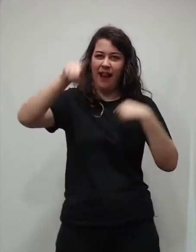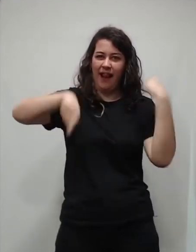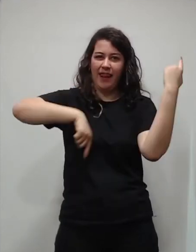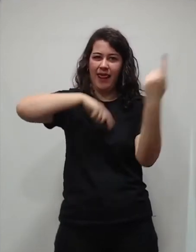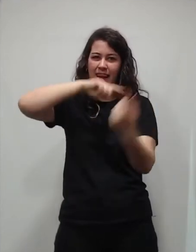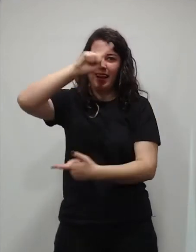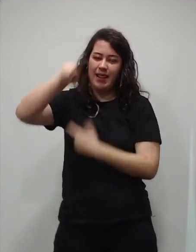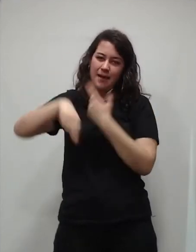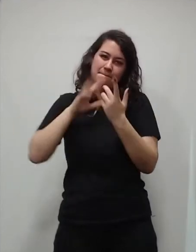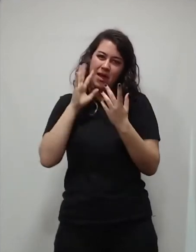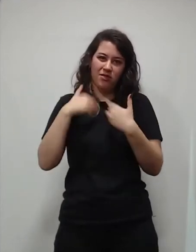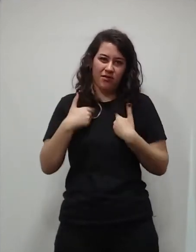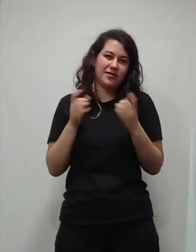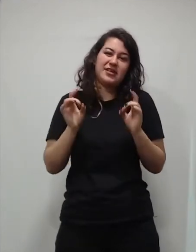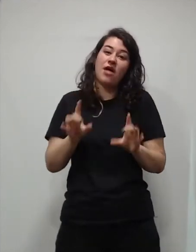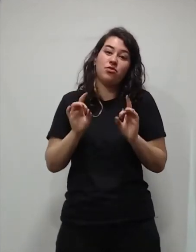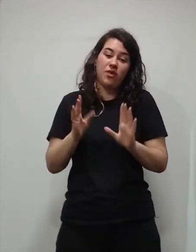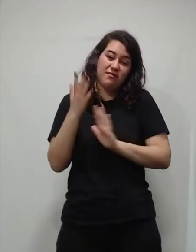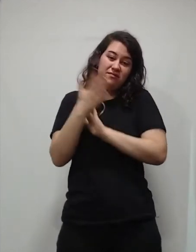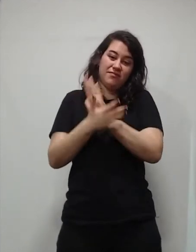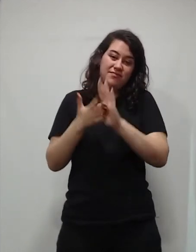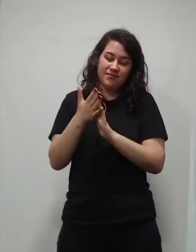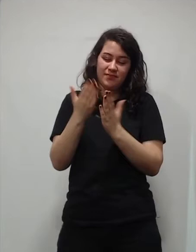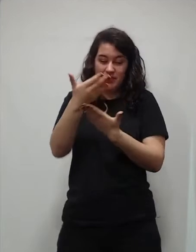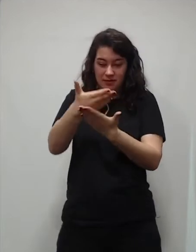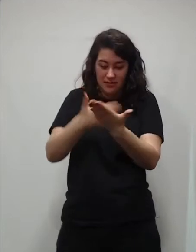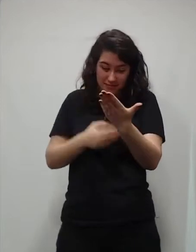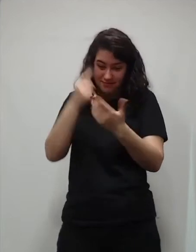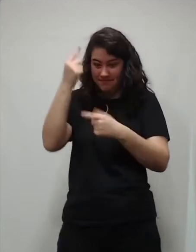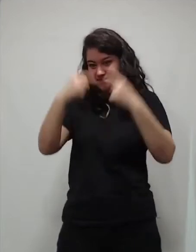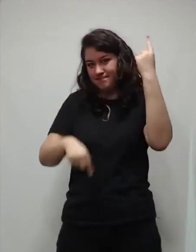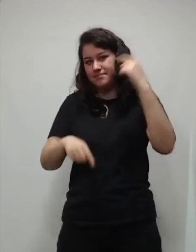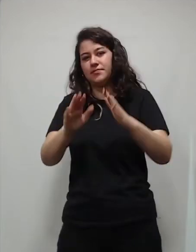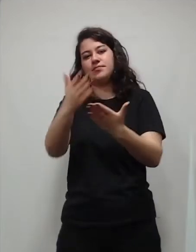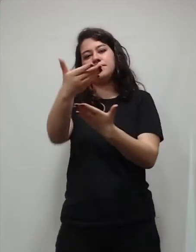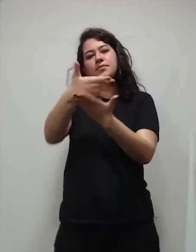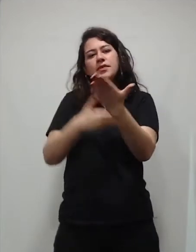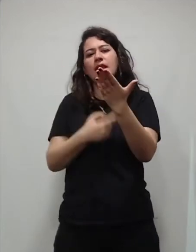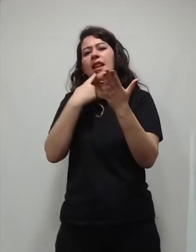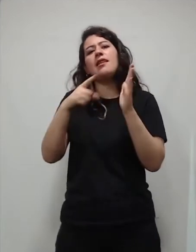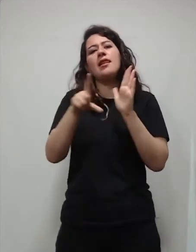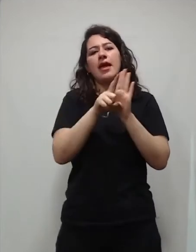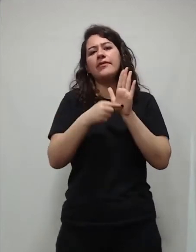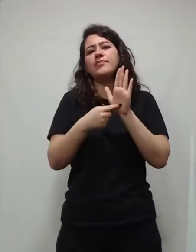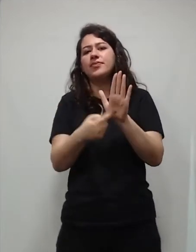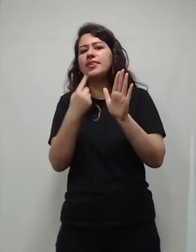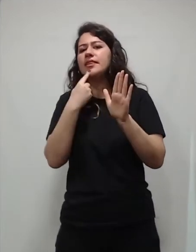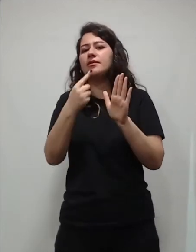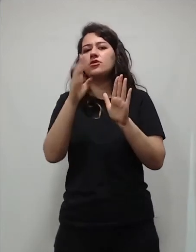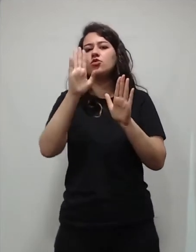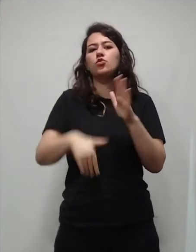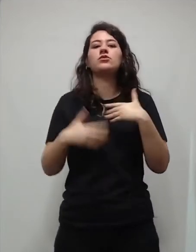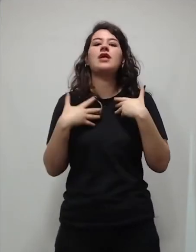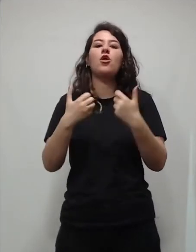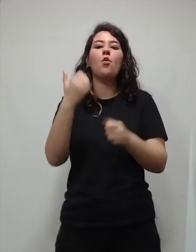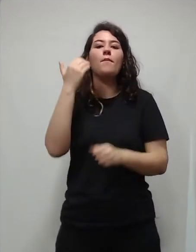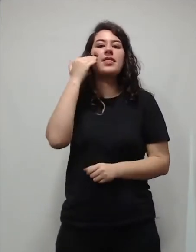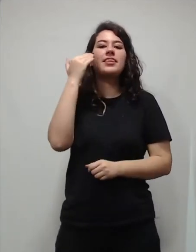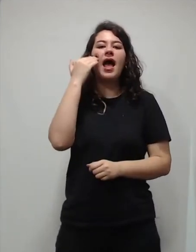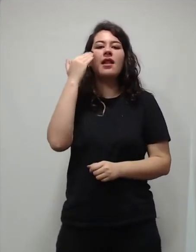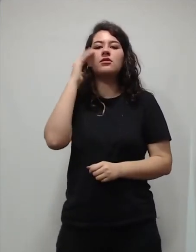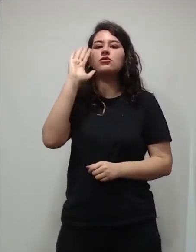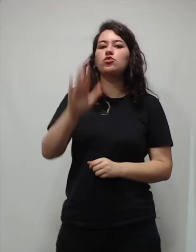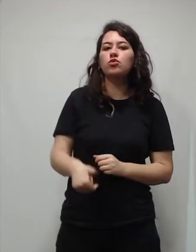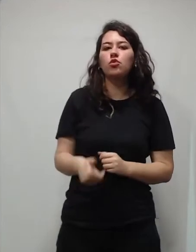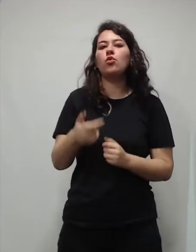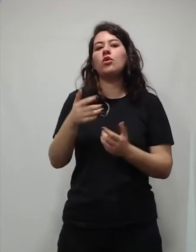es así, estaba en esta hoja. La ley dice que la salud mental tiene que ver